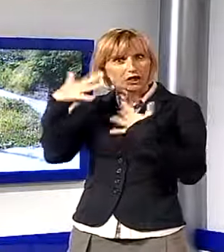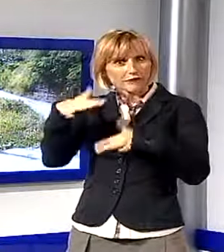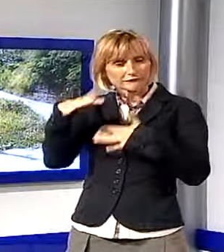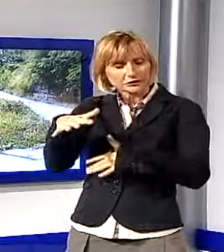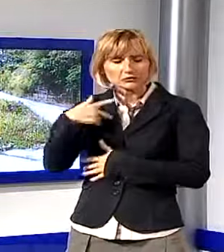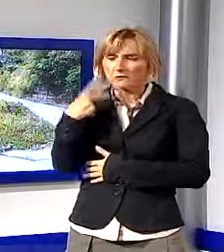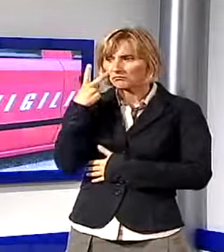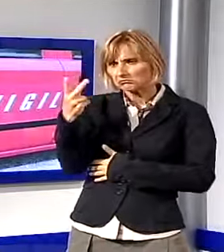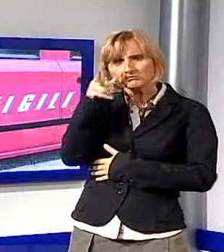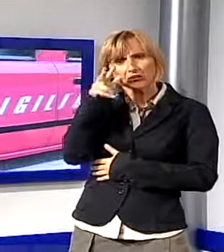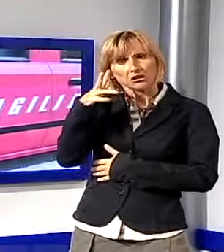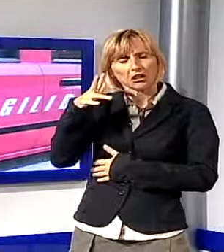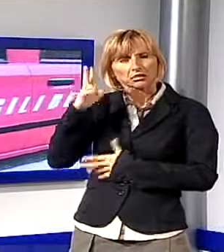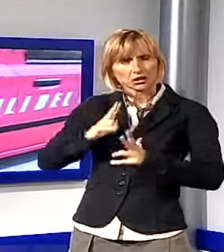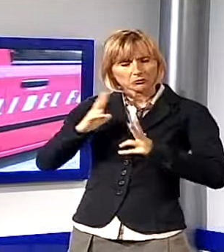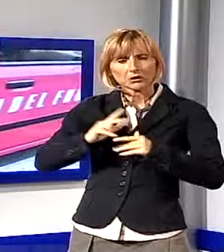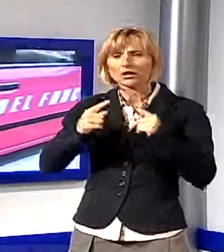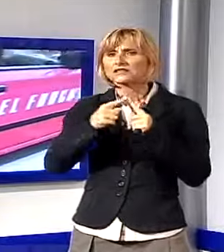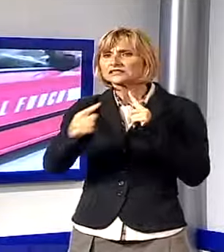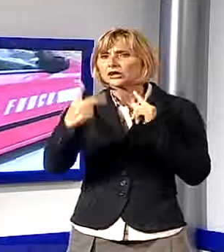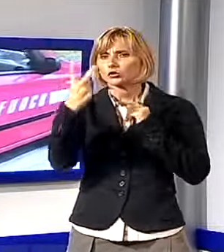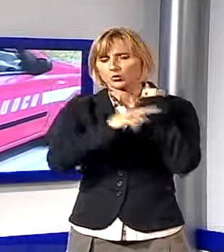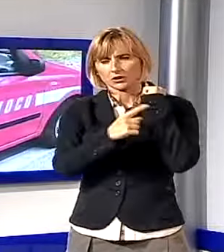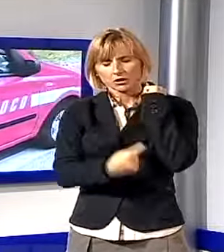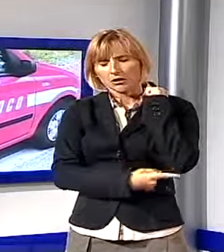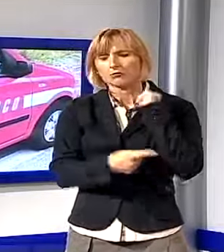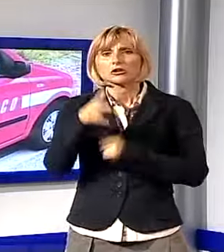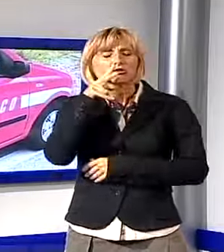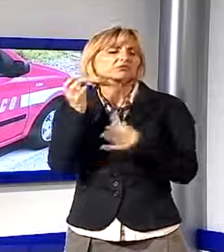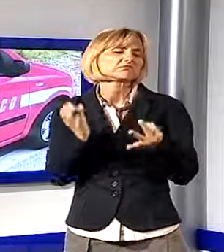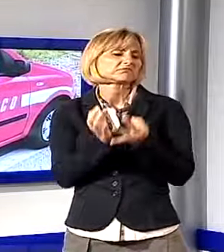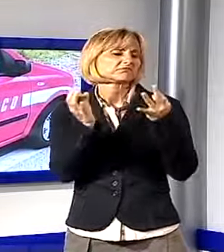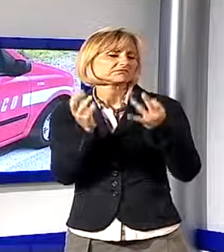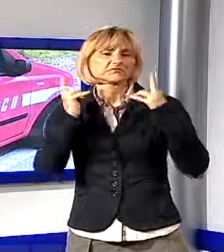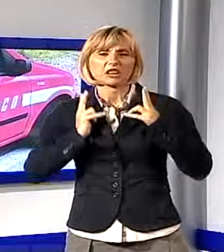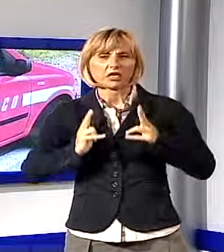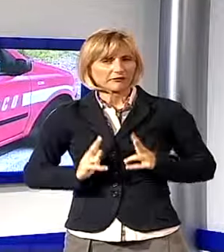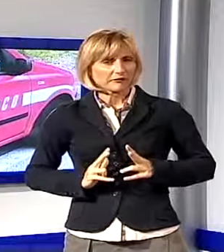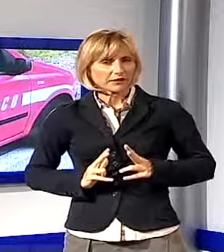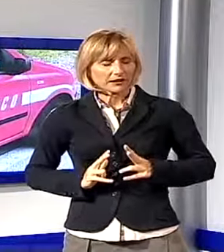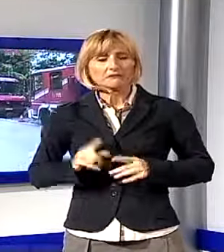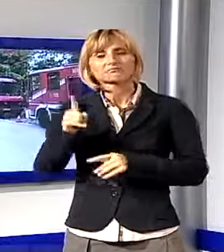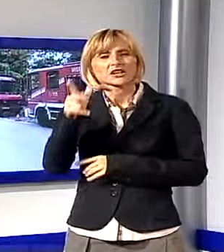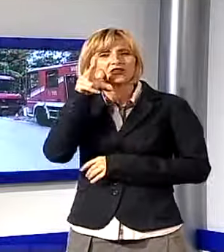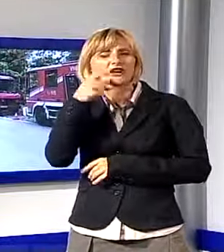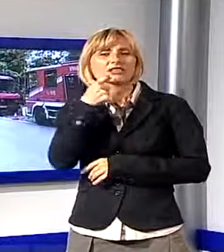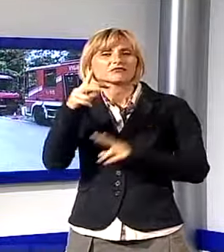stata parcheggiata l'auto. Nessuno però si è allarmato perché la signora appariva tranquilla. Ha detto che stava cercando funghi e aveva infatti